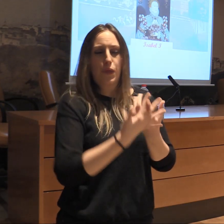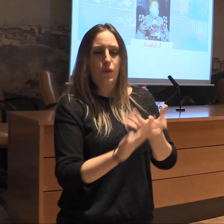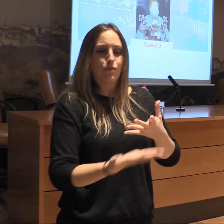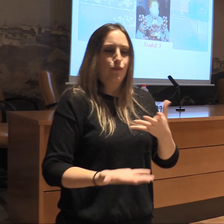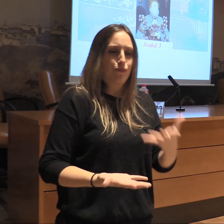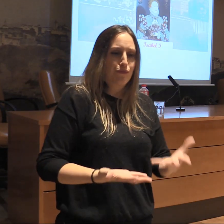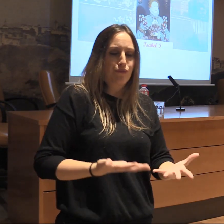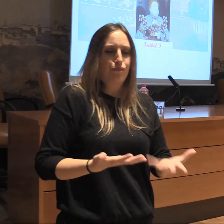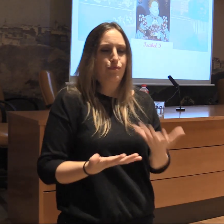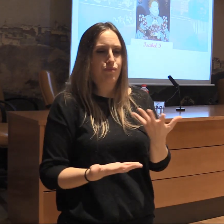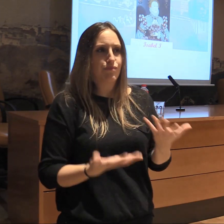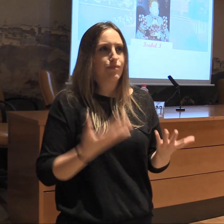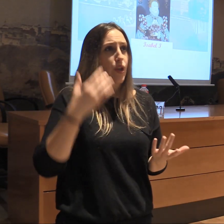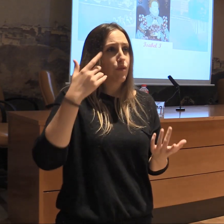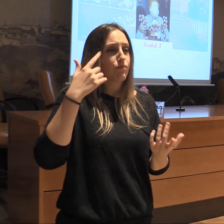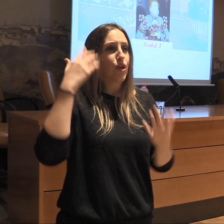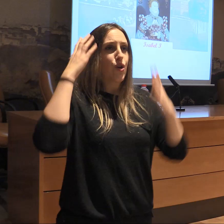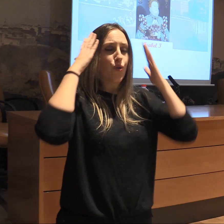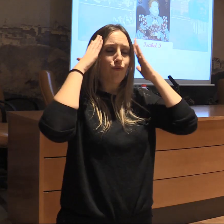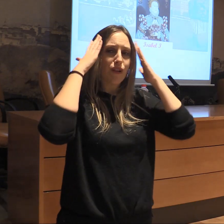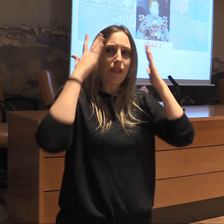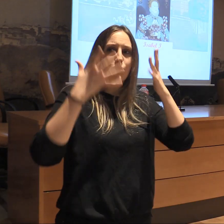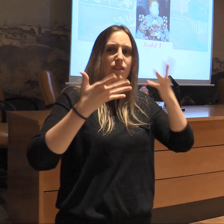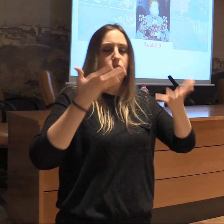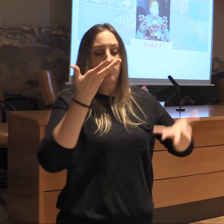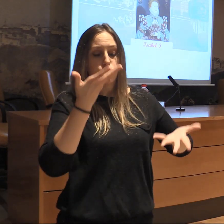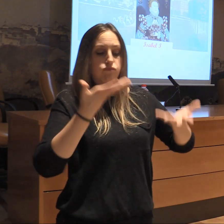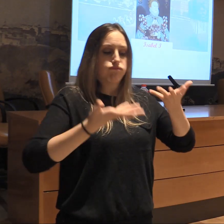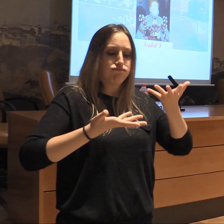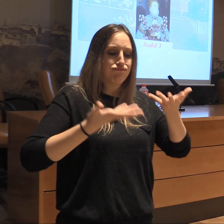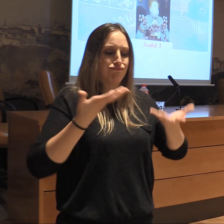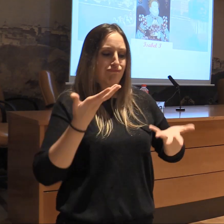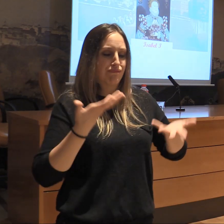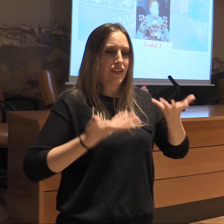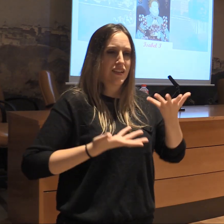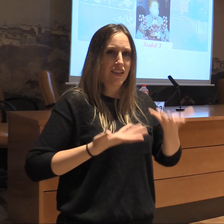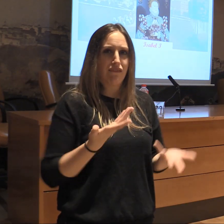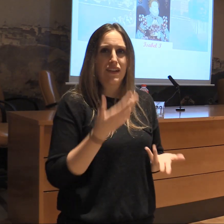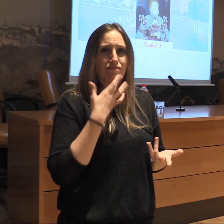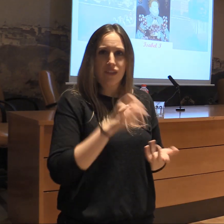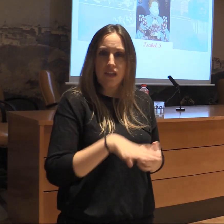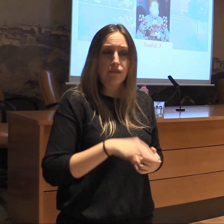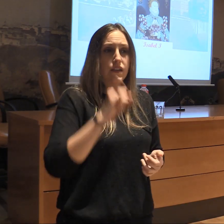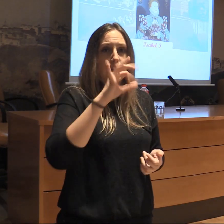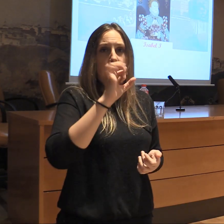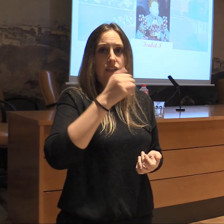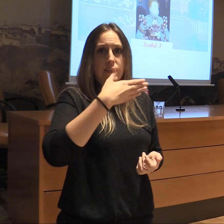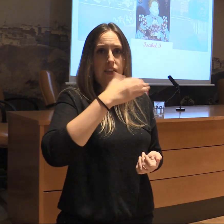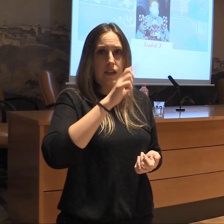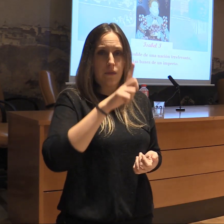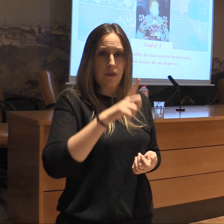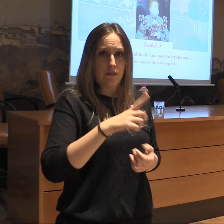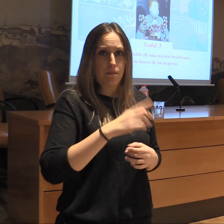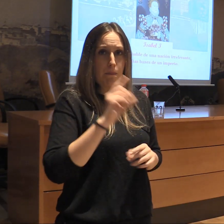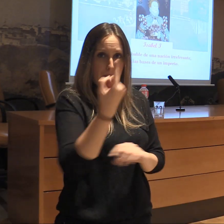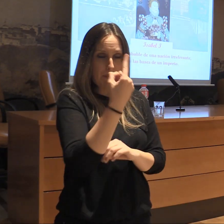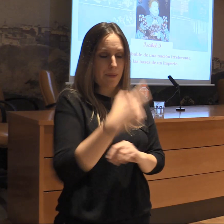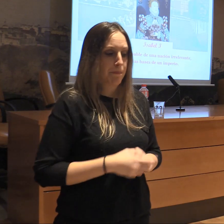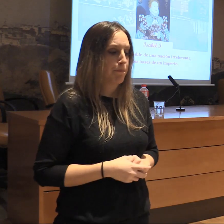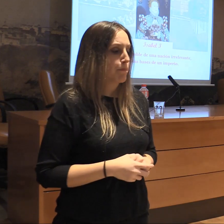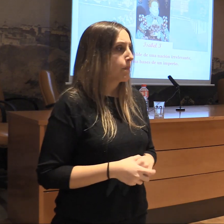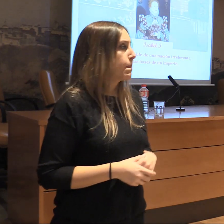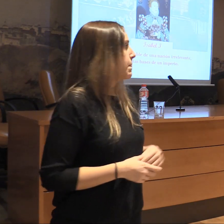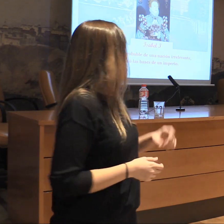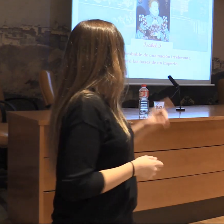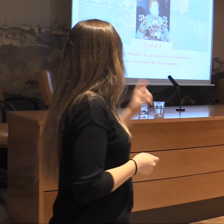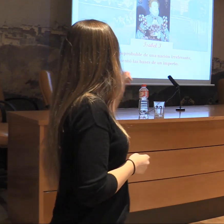con una cabeza bastante inestable sobre sus hombros. Estamos hablando de Isabel I, la hija de Ana Bolena. Esta